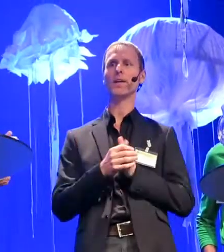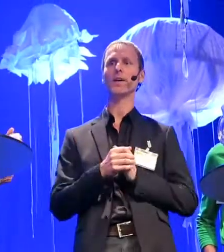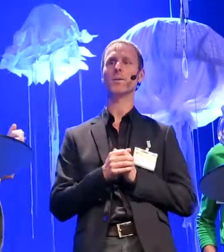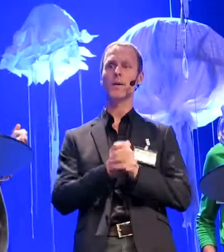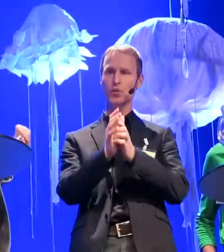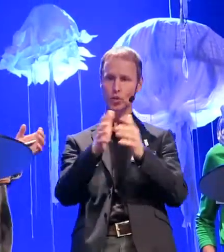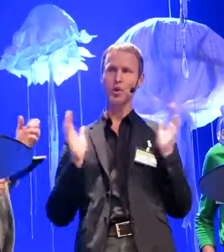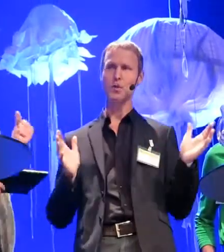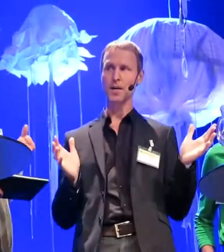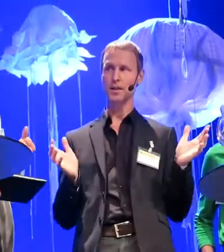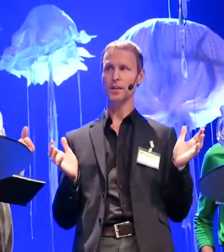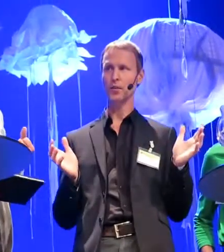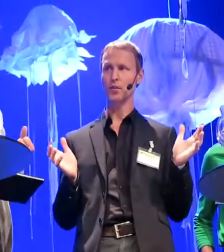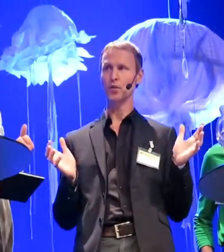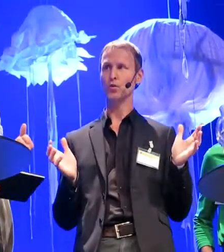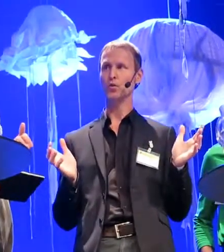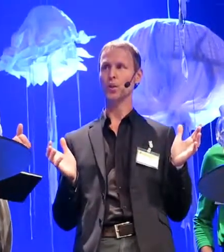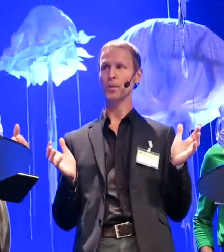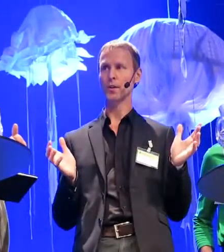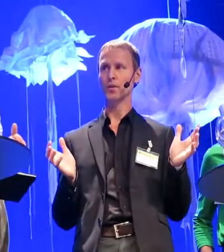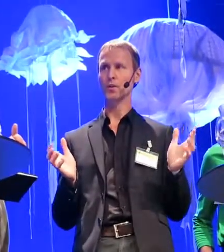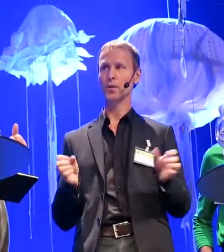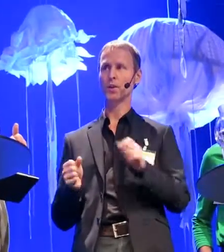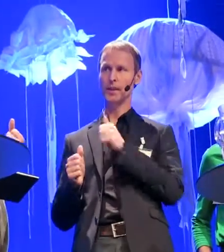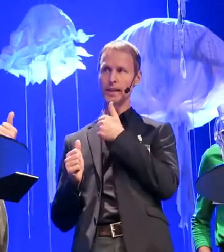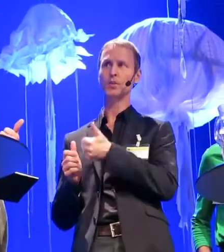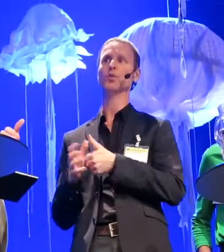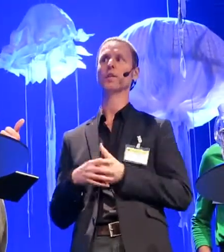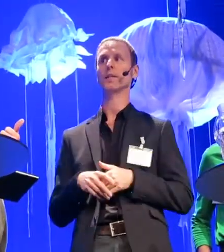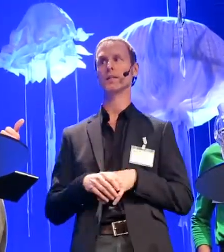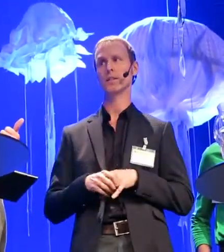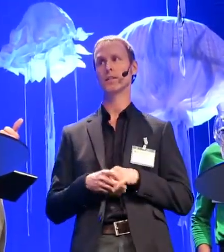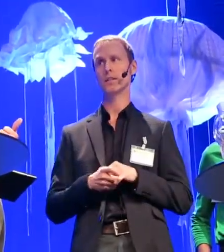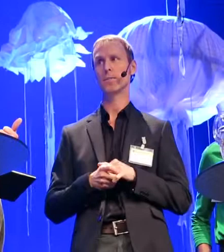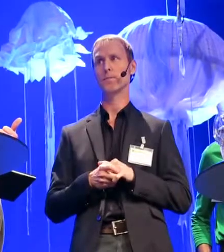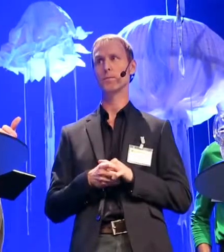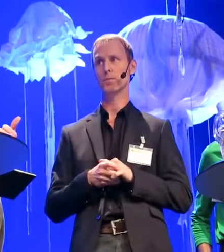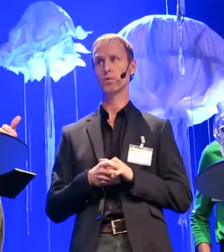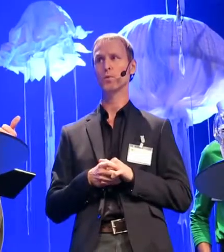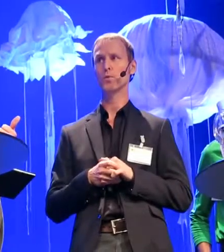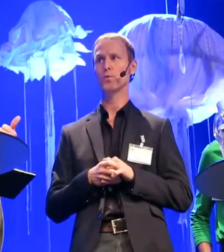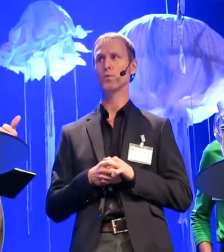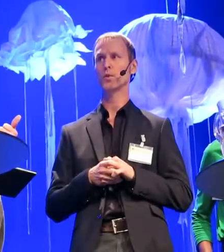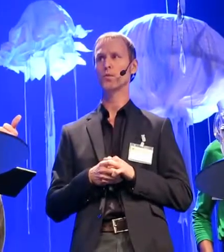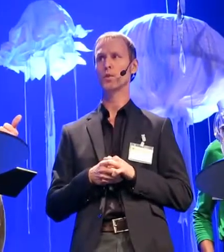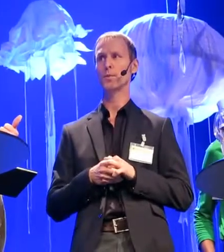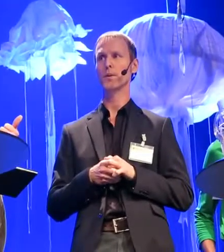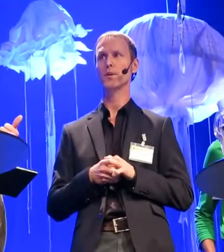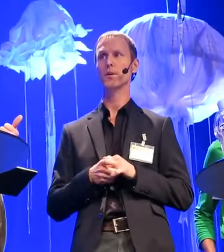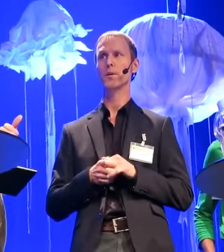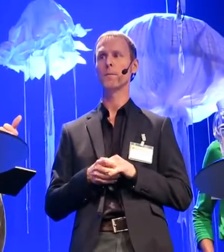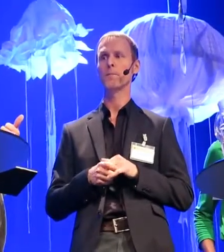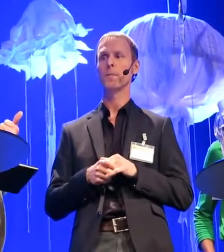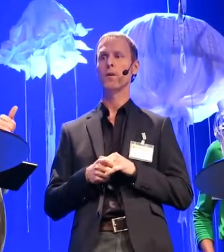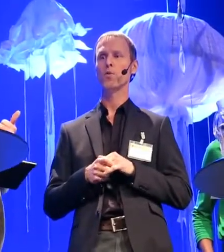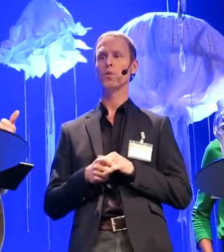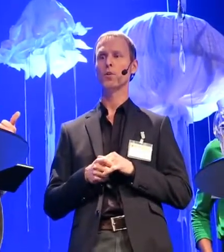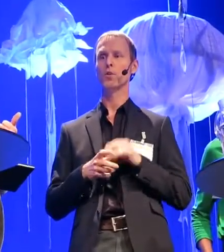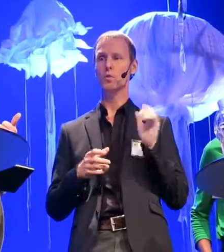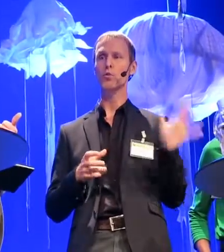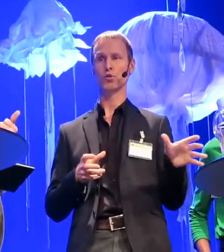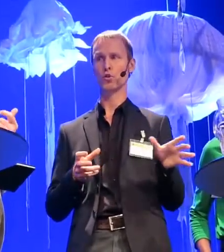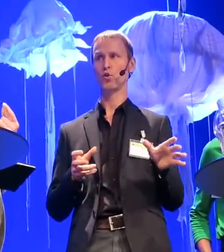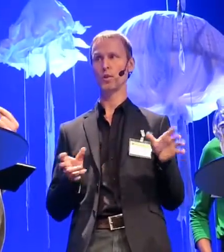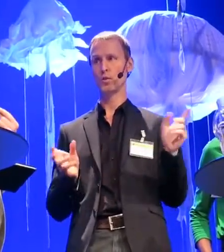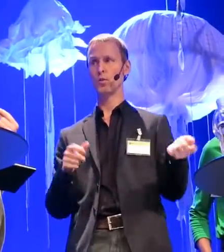skapa den här större marknaden för återvunnet material. Så det är ett konkret exempel då. Att få upp en momsen på återvunnet material.